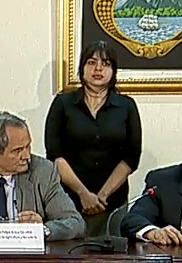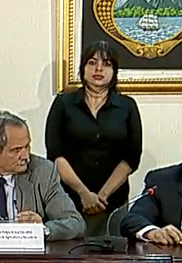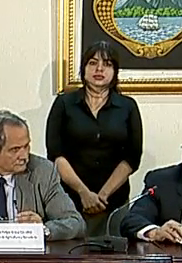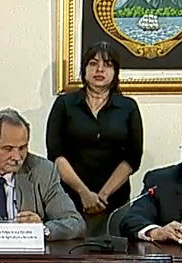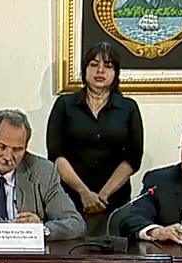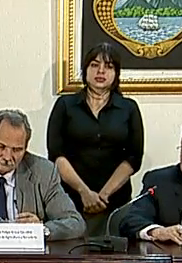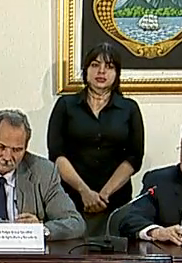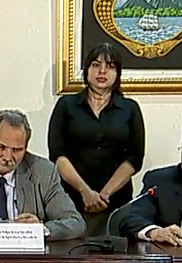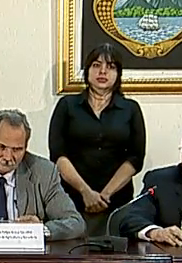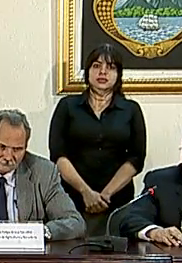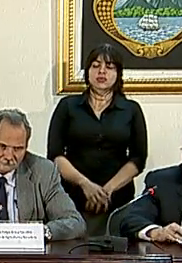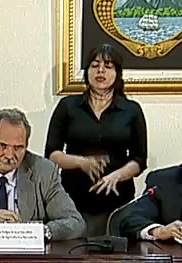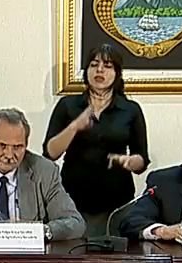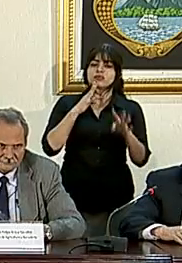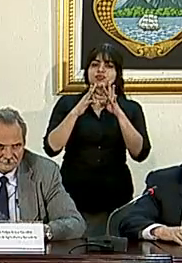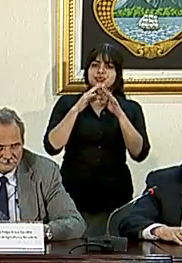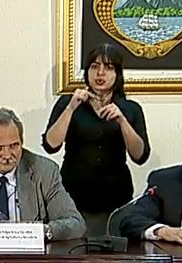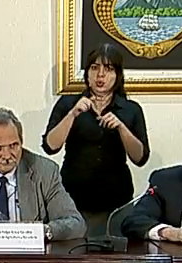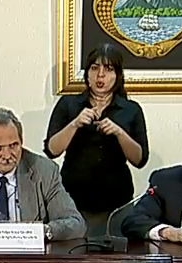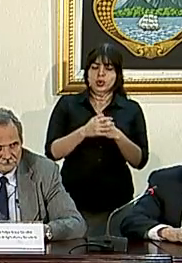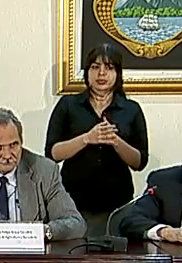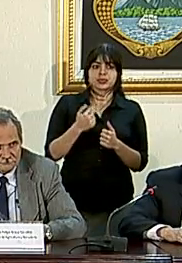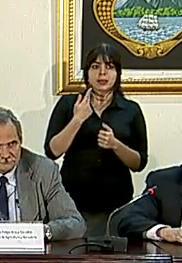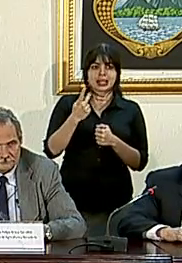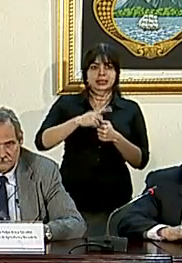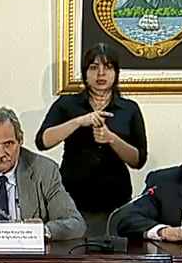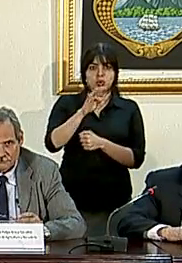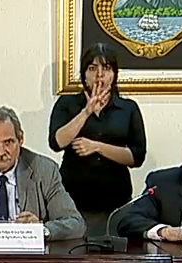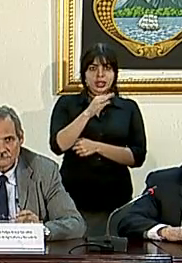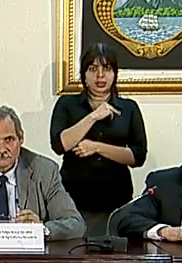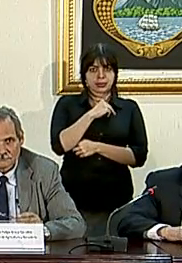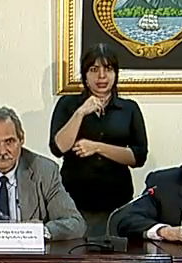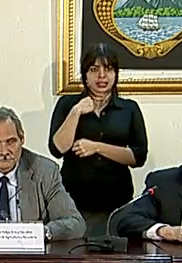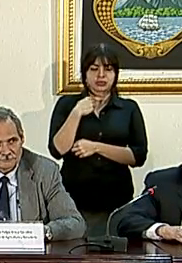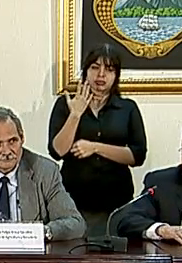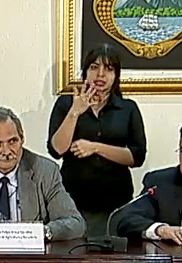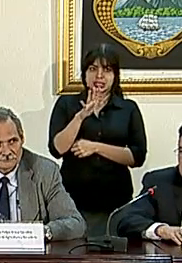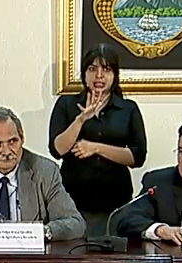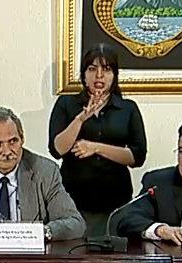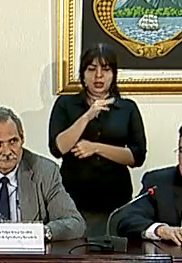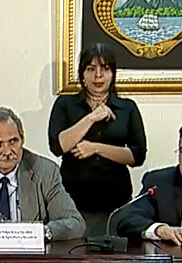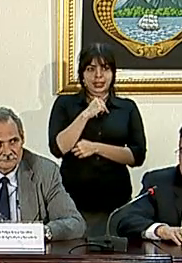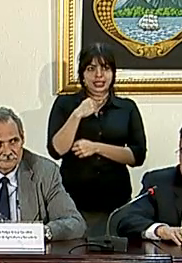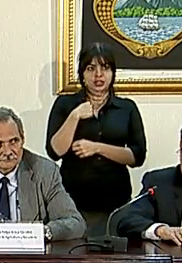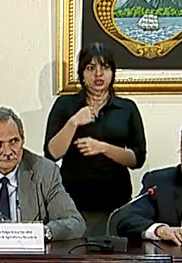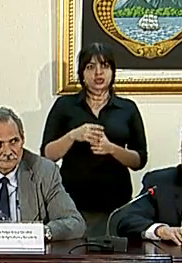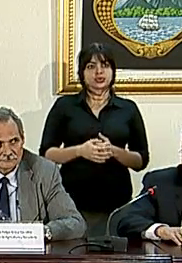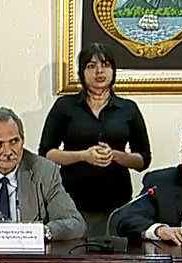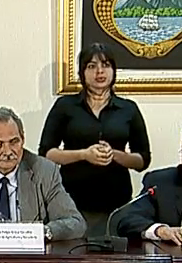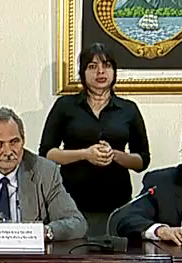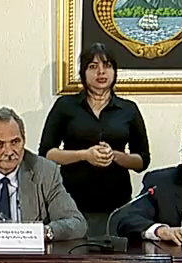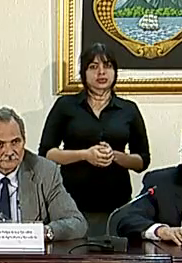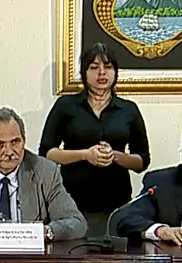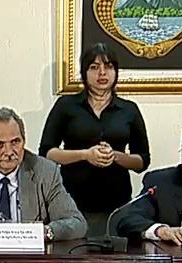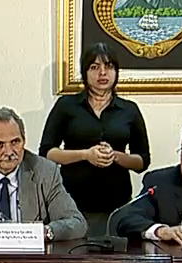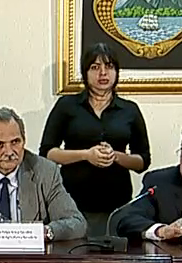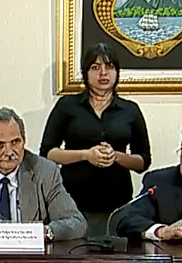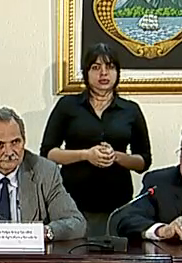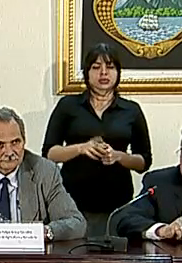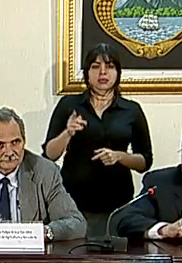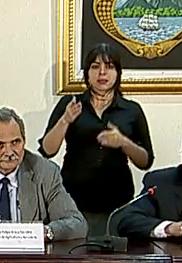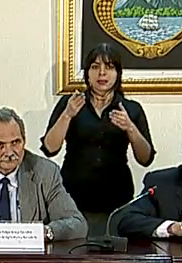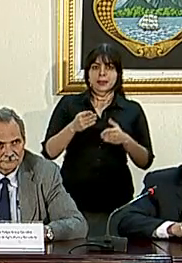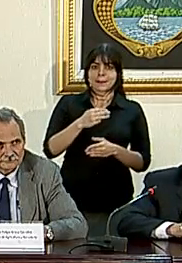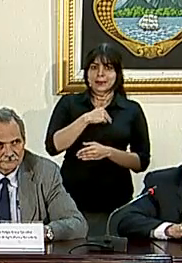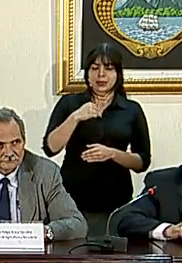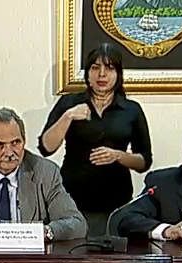En las conversaciones hoy participamos cinco ministros. Estuvo presente